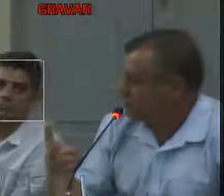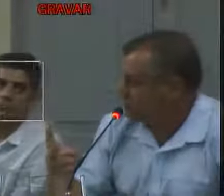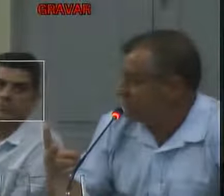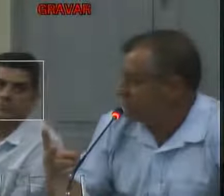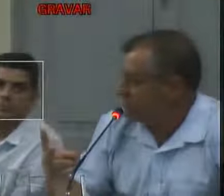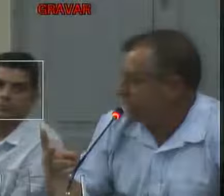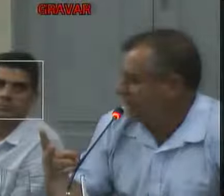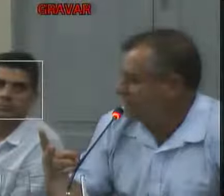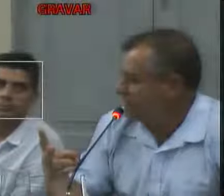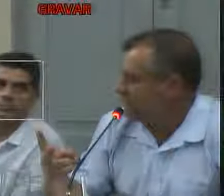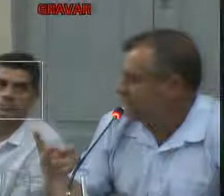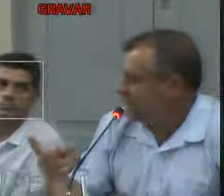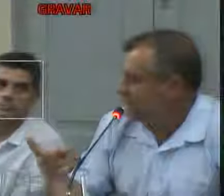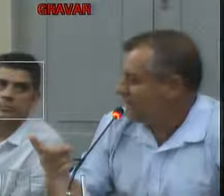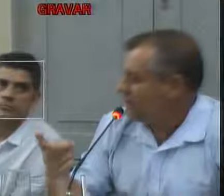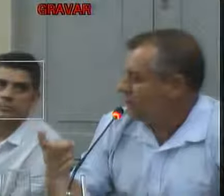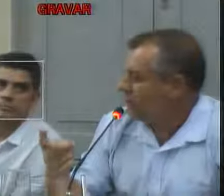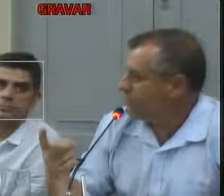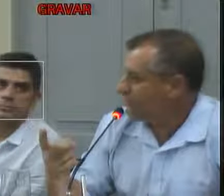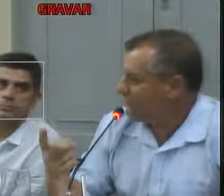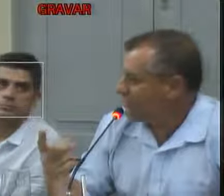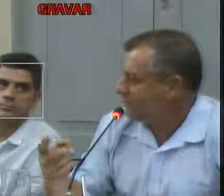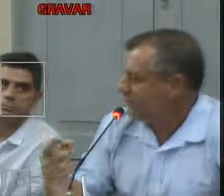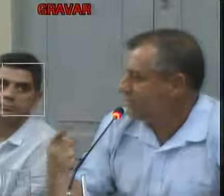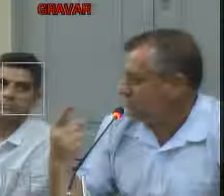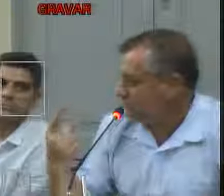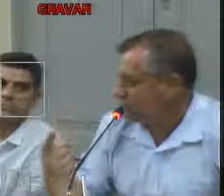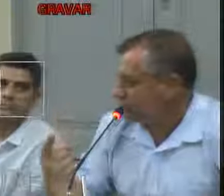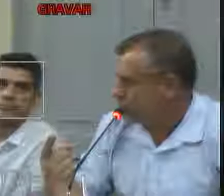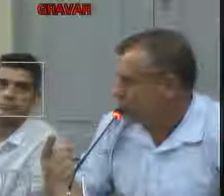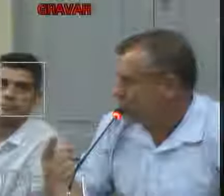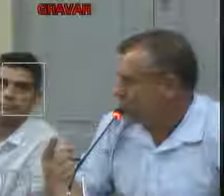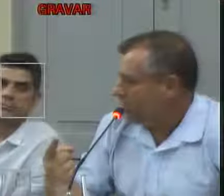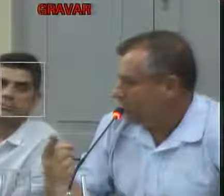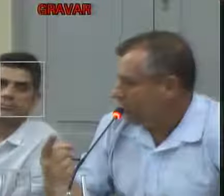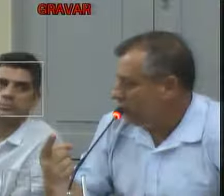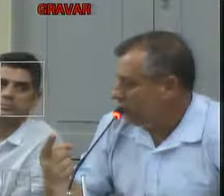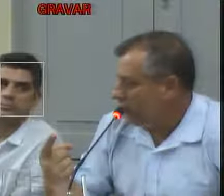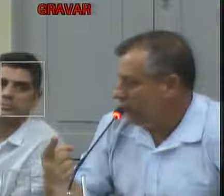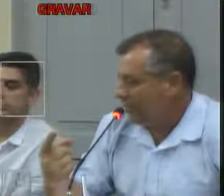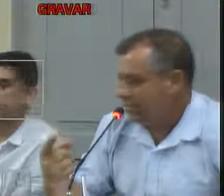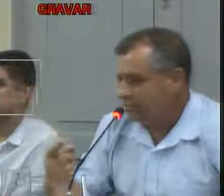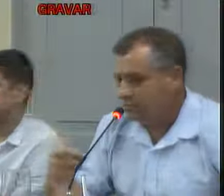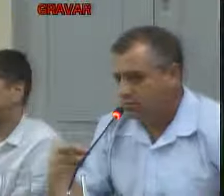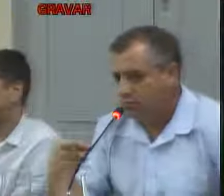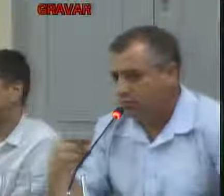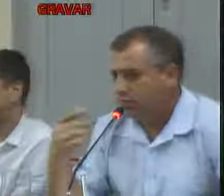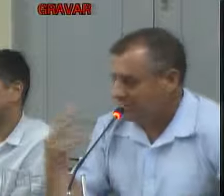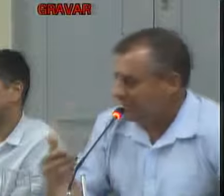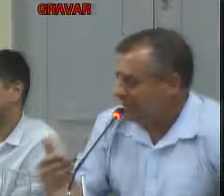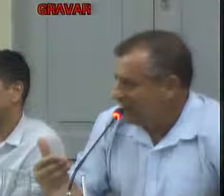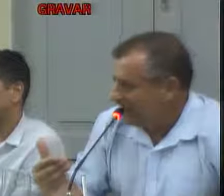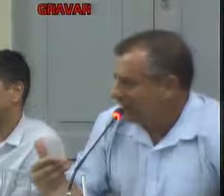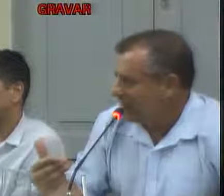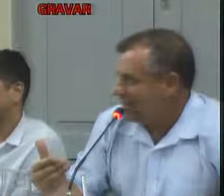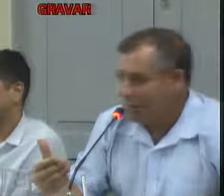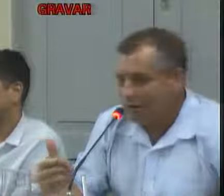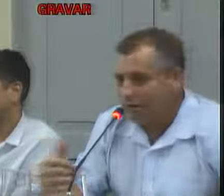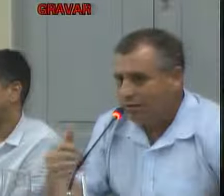tínhamos 2 funcionários, mandaram um funcionário embora, nós só temos um. O rapaz não tem material